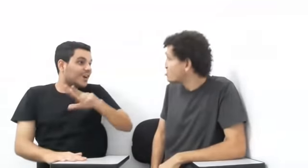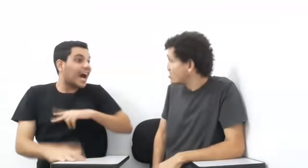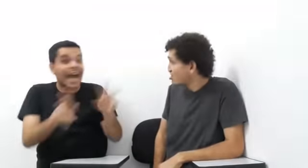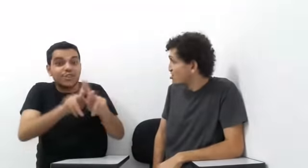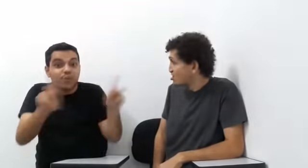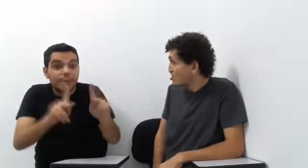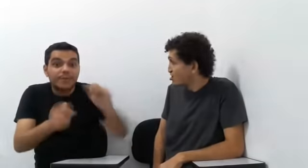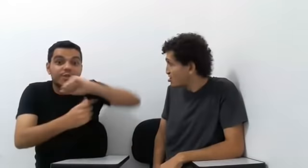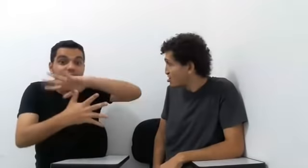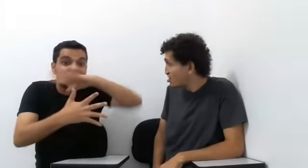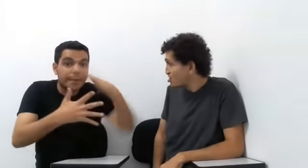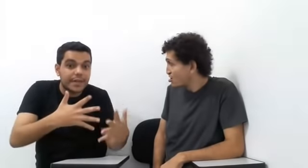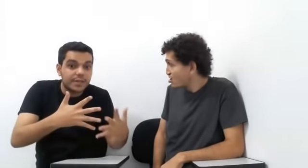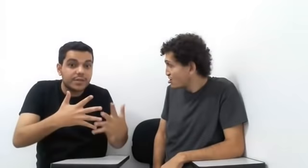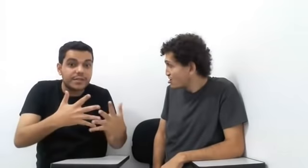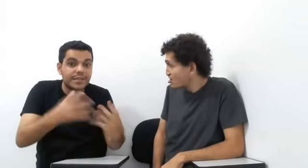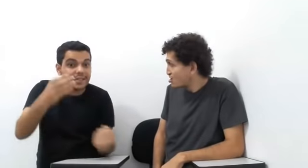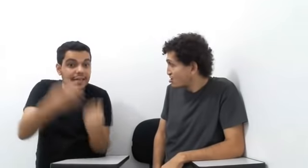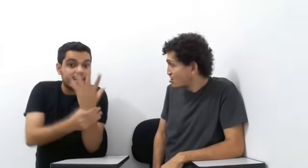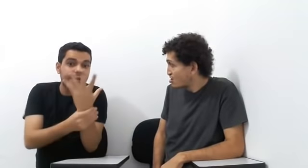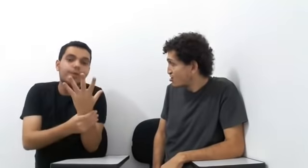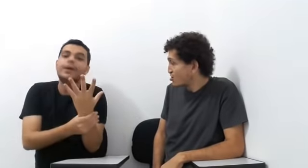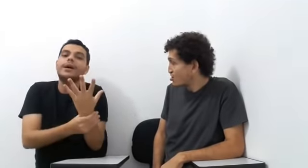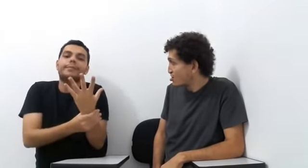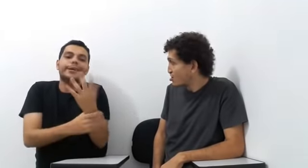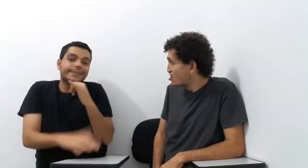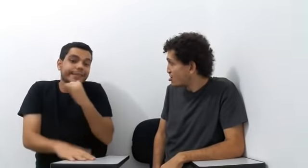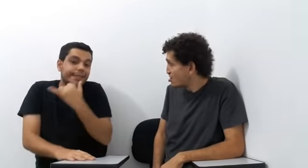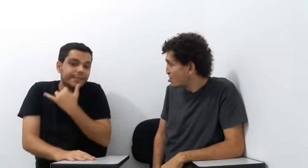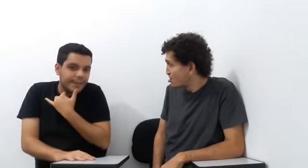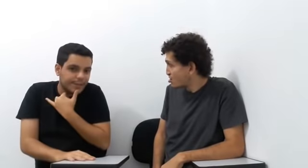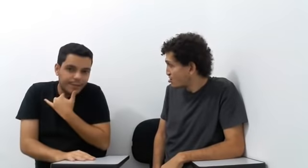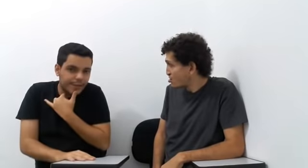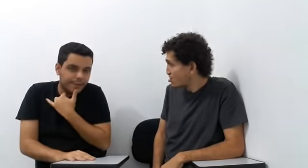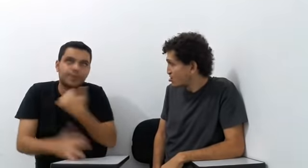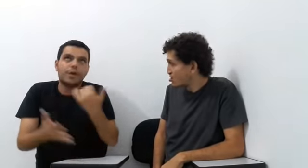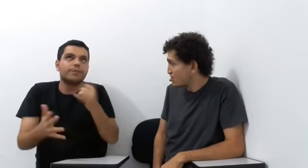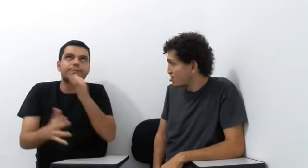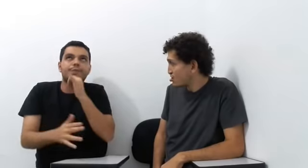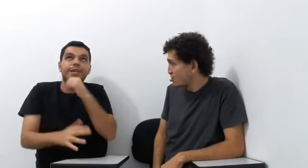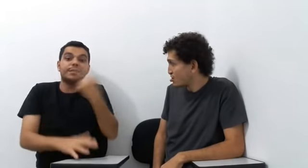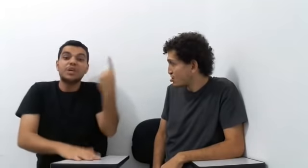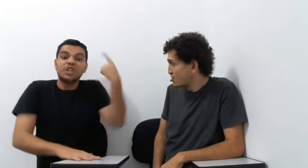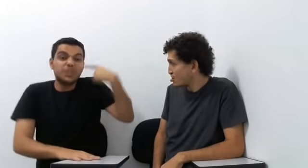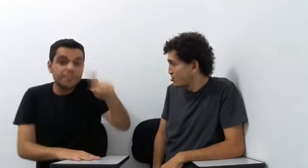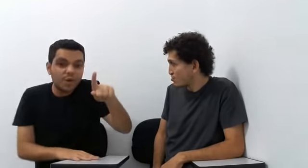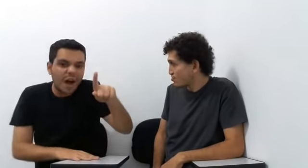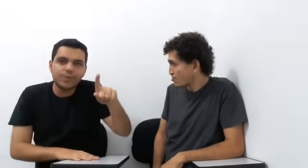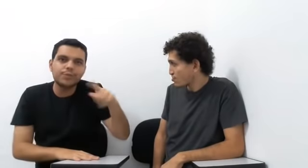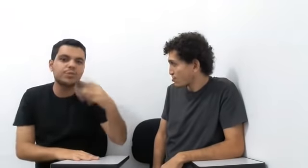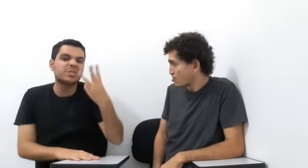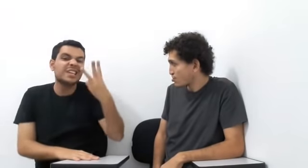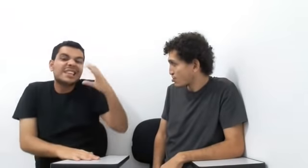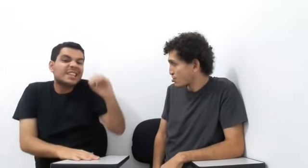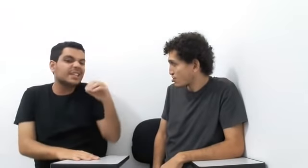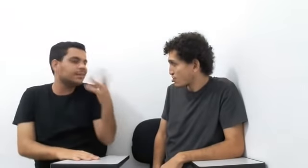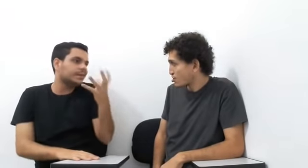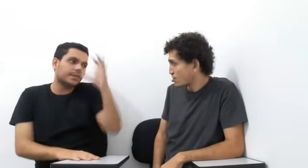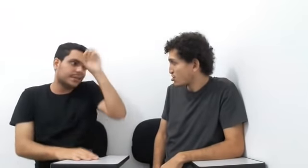Aí tinha uma professora que sabia língua de sinais, ela criou. Mas assim, infelizmente, pessoal, por exemplo, de 1000 alunos, 30